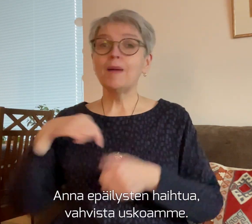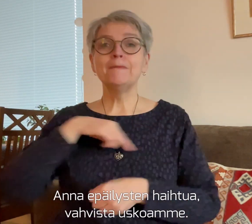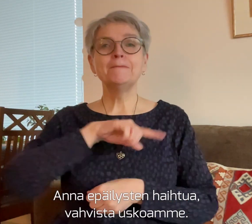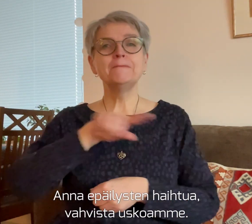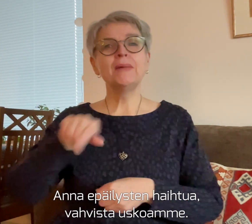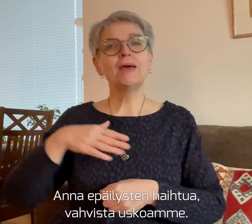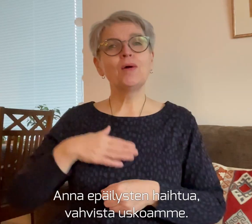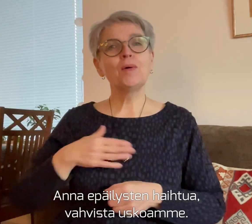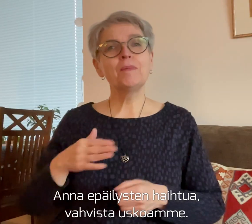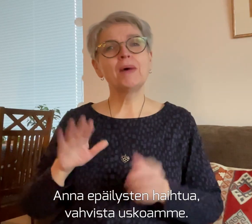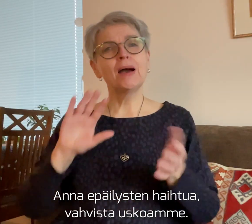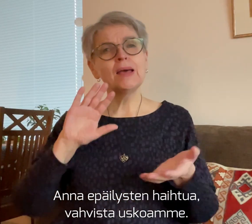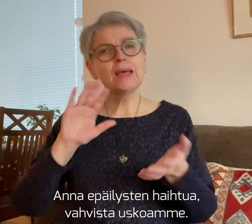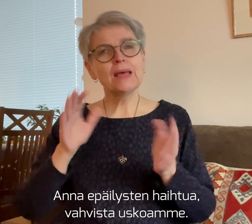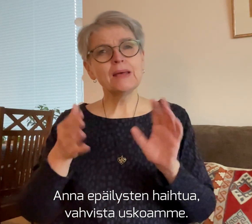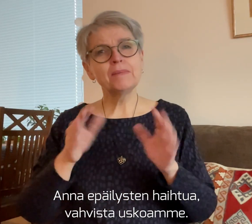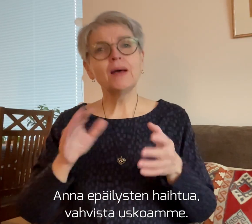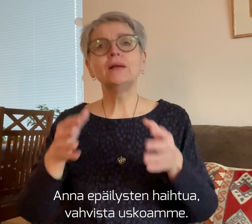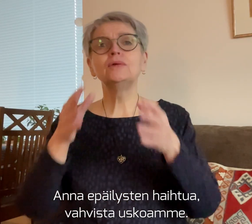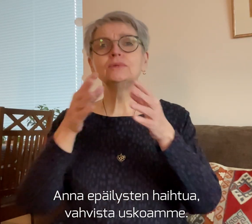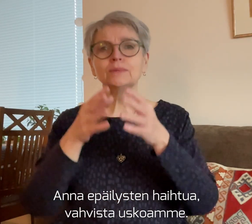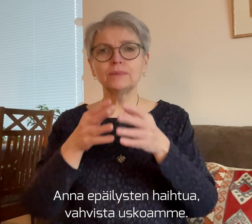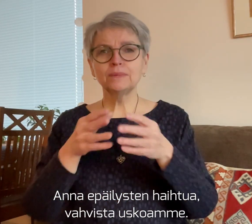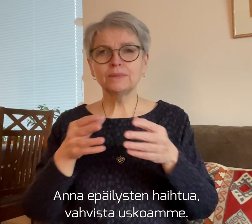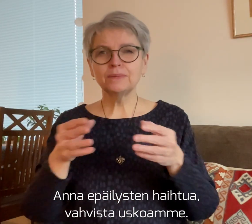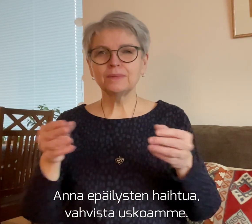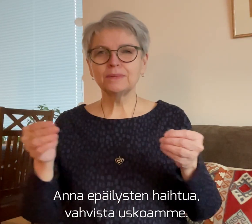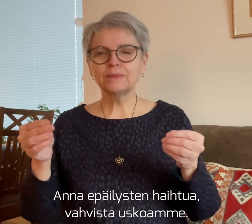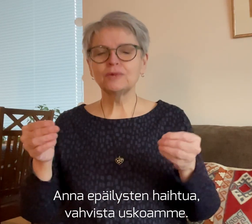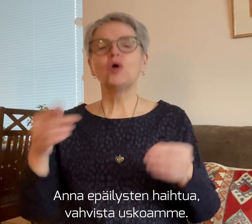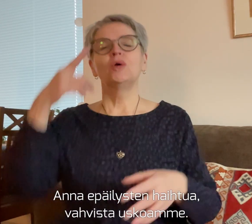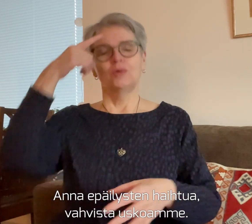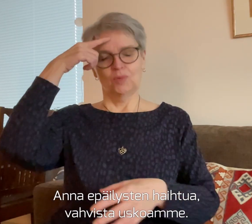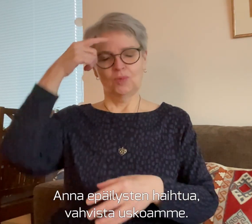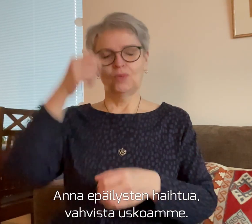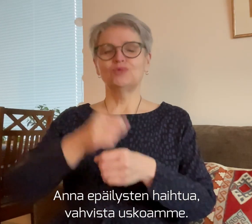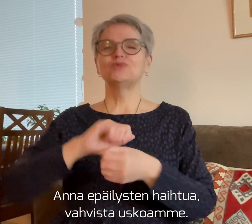Anna epäilystemme haihtua ja vahvista uskoamme.